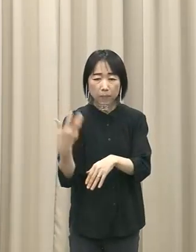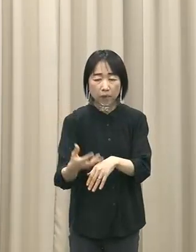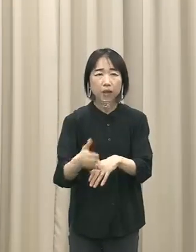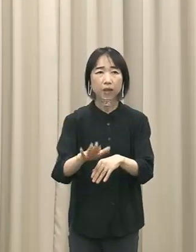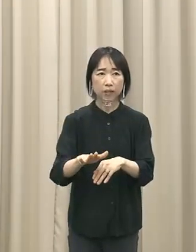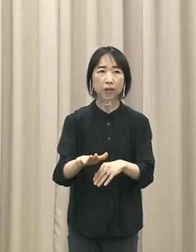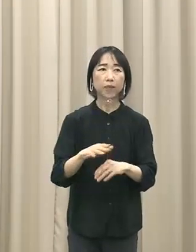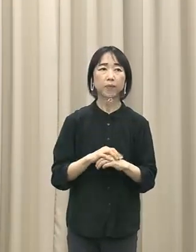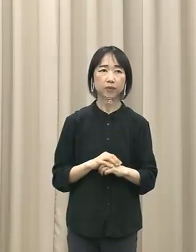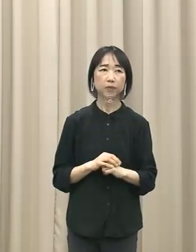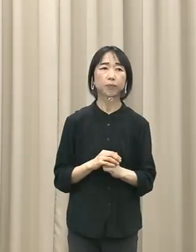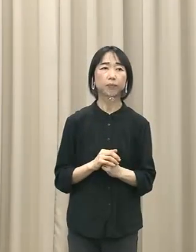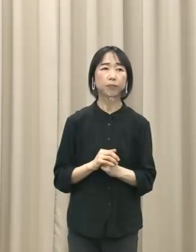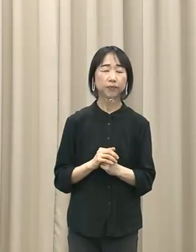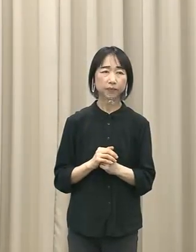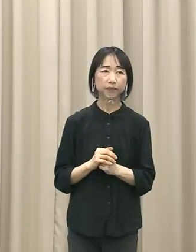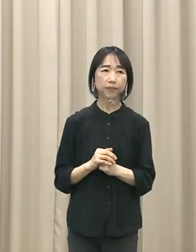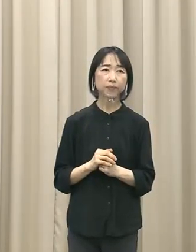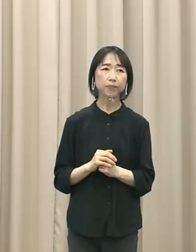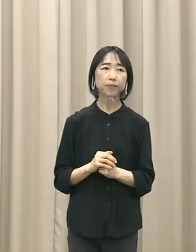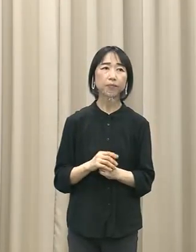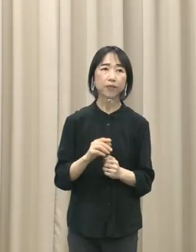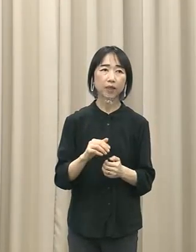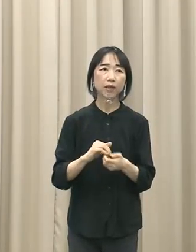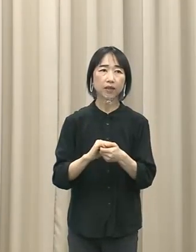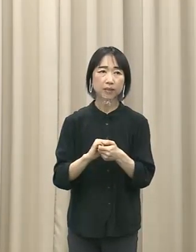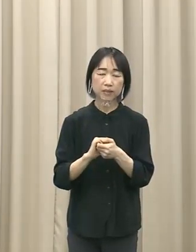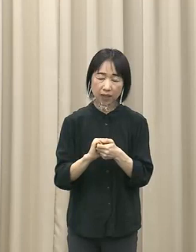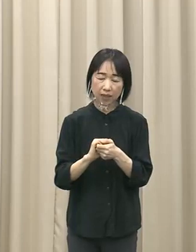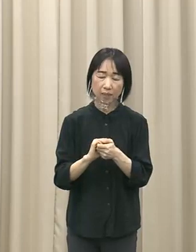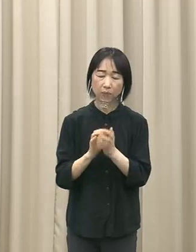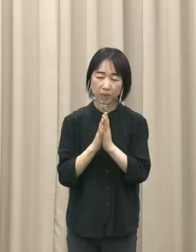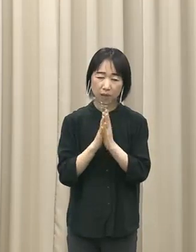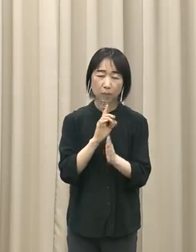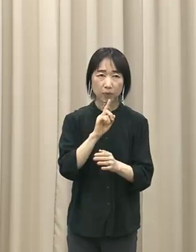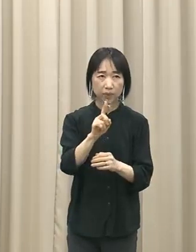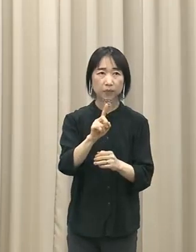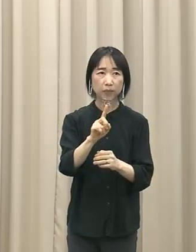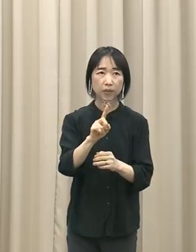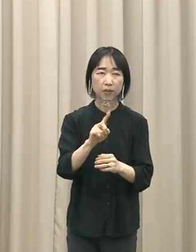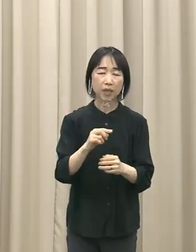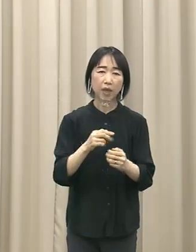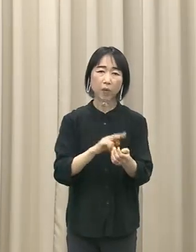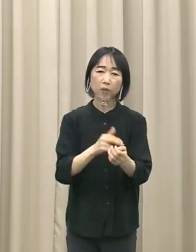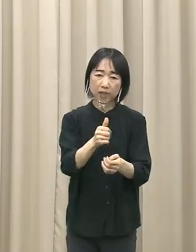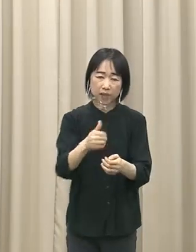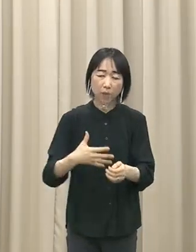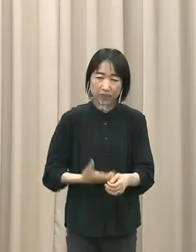ということでございます。そういうふうにもうぜひまたお願い持ちたいし、そういうふうに信じております。